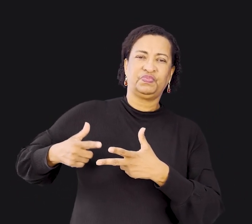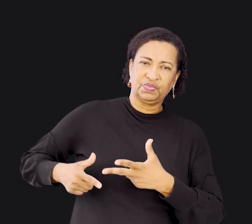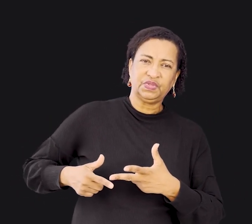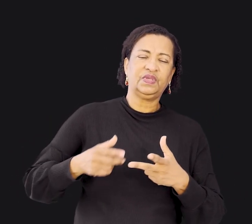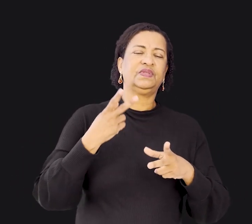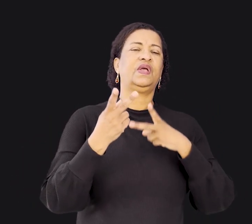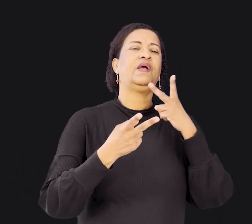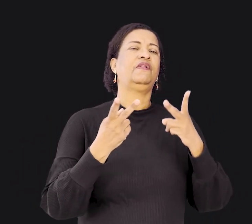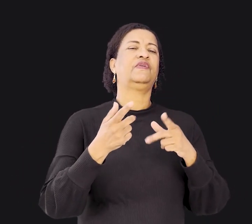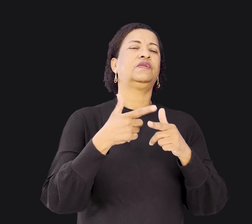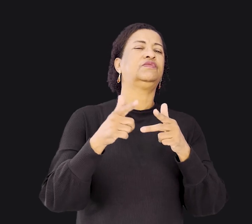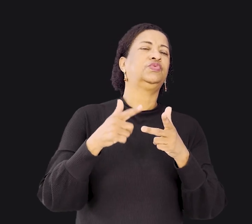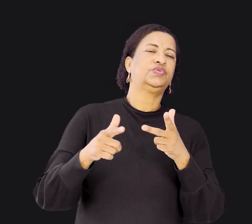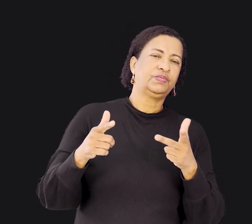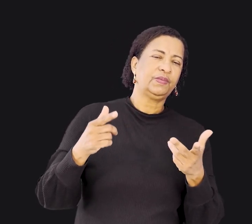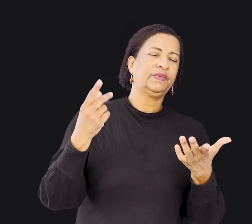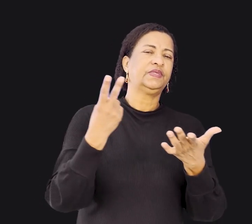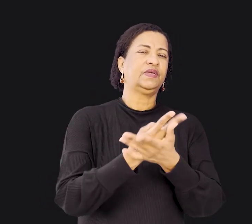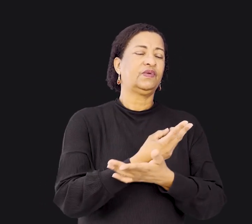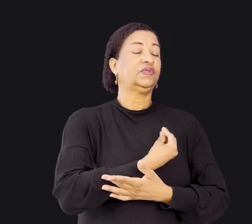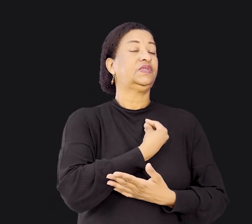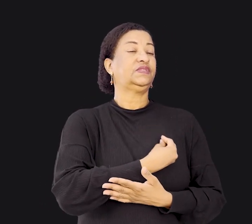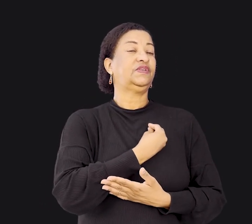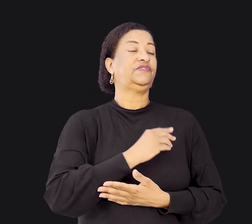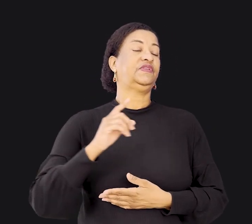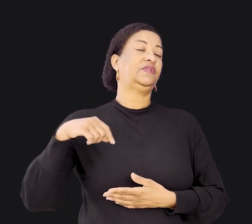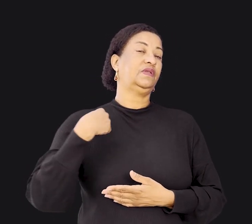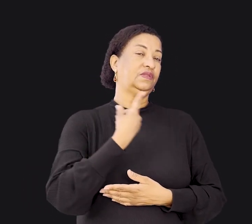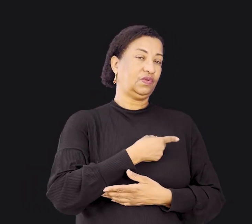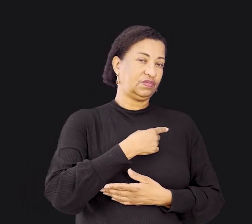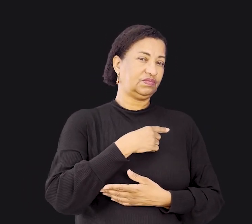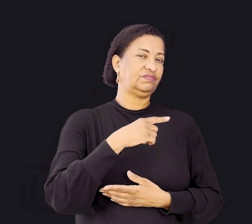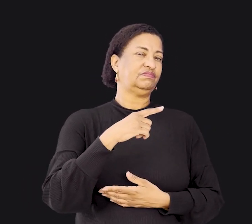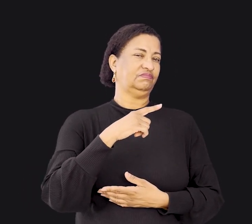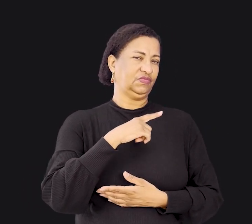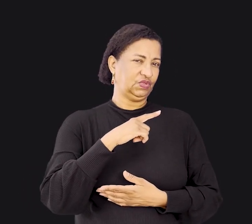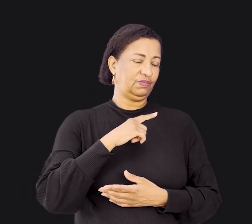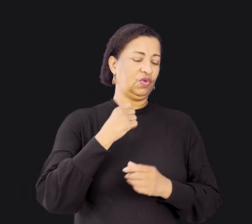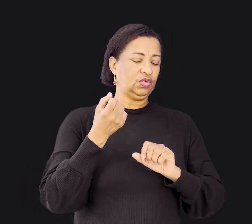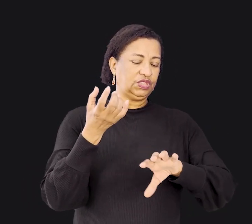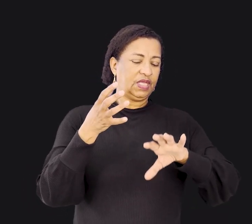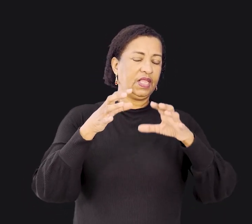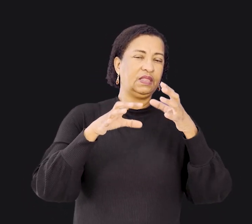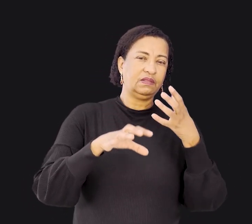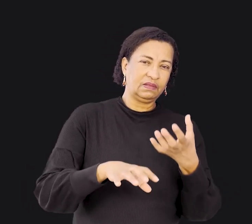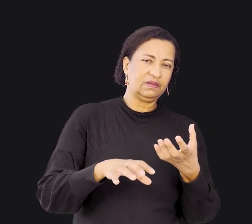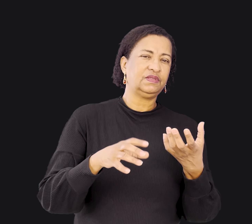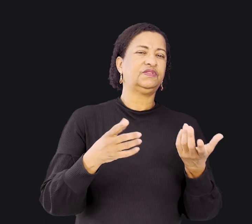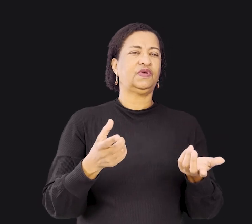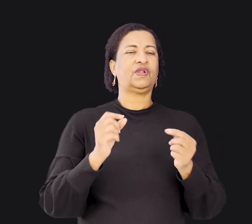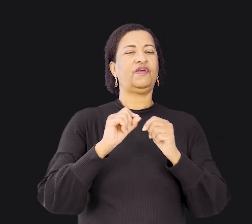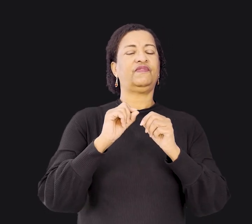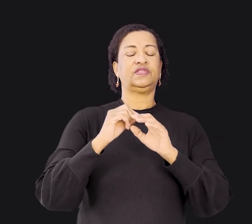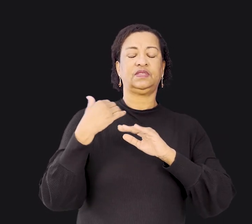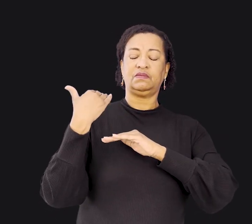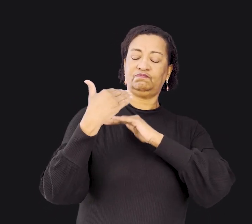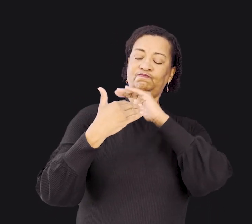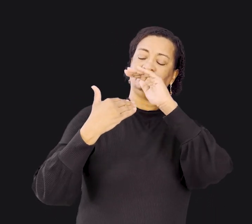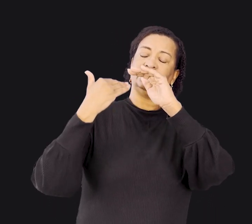refere àqueles problemas que invadem nossa vida, os quais Deus pode transformar em bem e nos fazer crescer, se